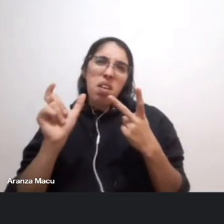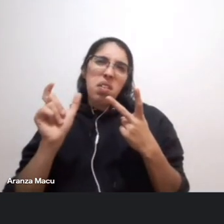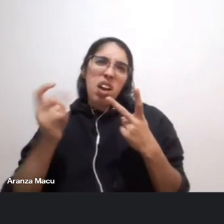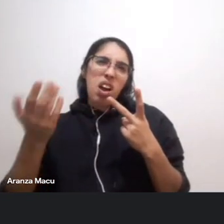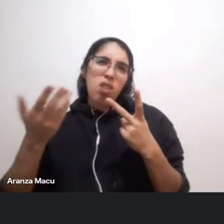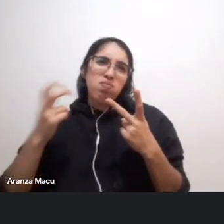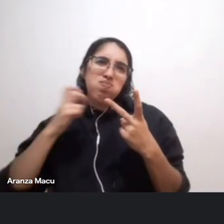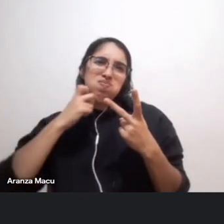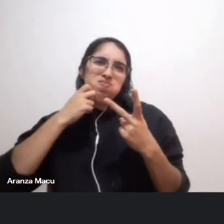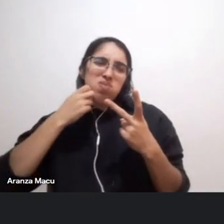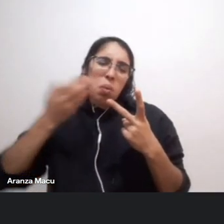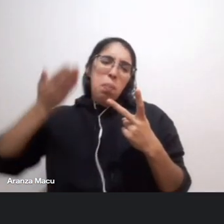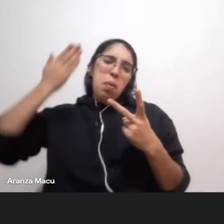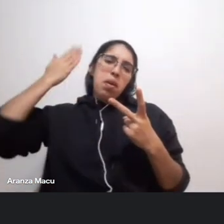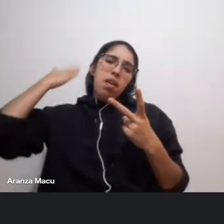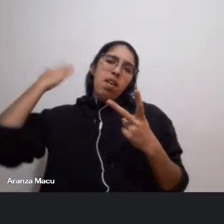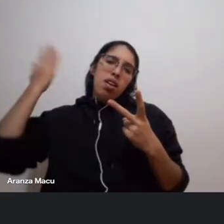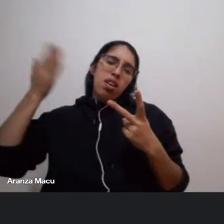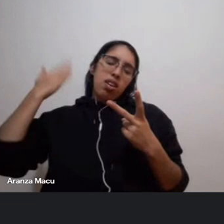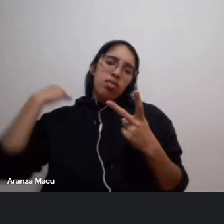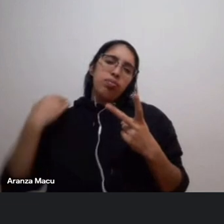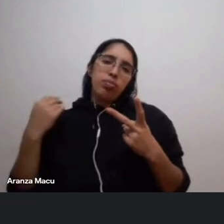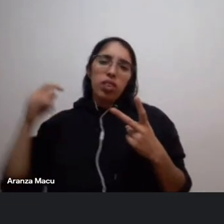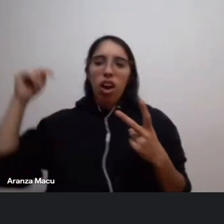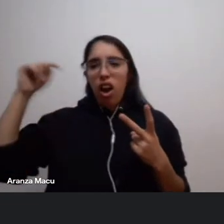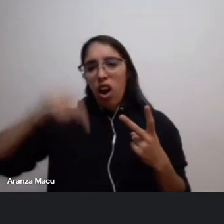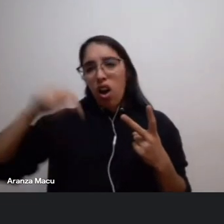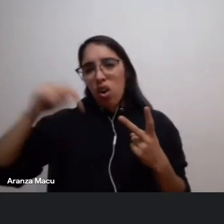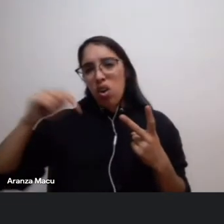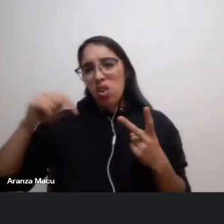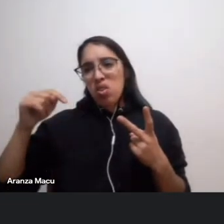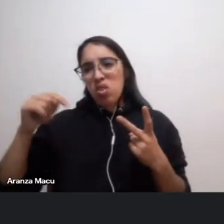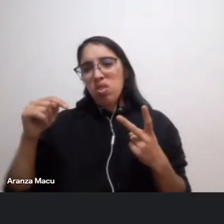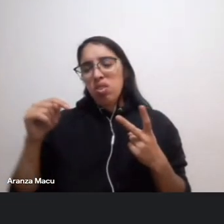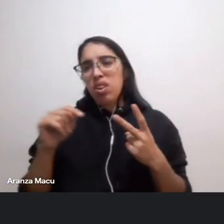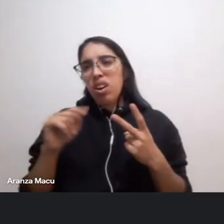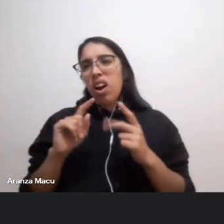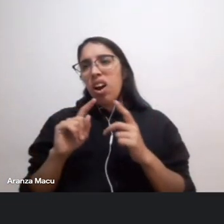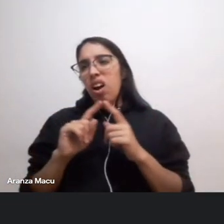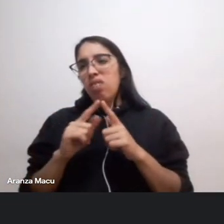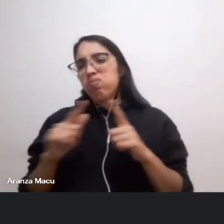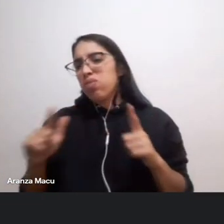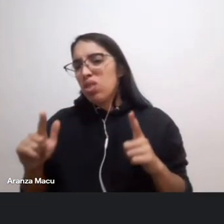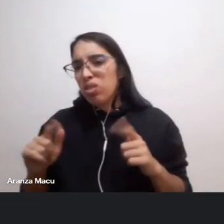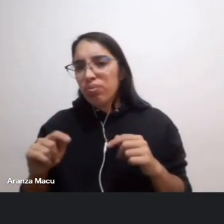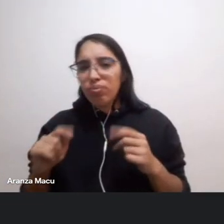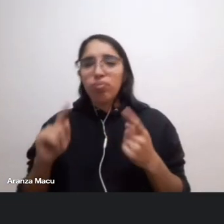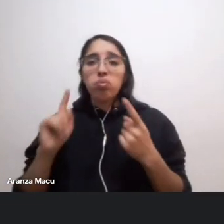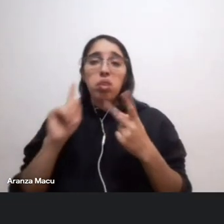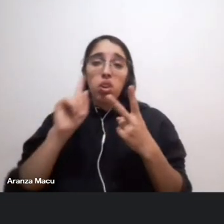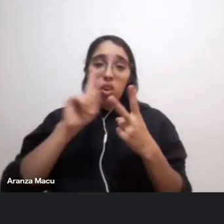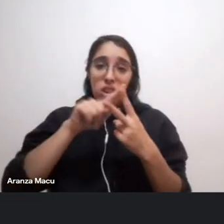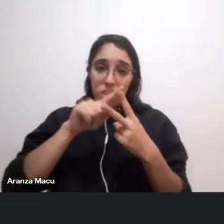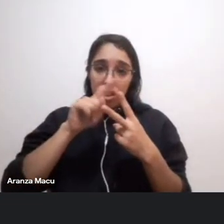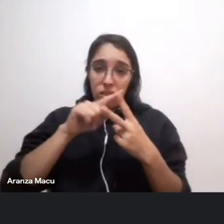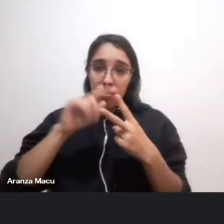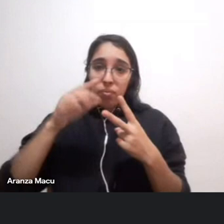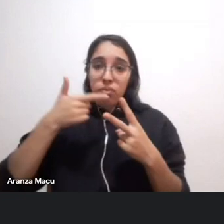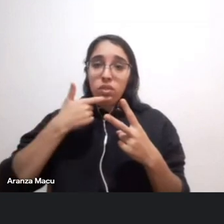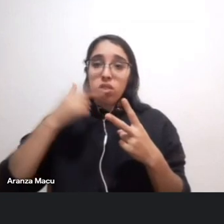que dice ought to, el de acá, y el should, los dos, estos dos